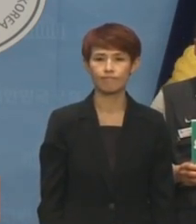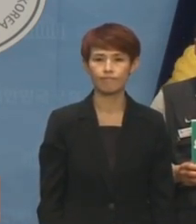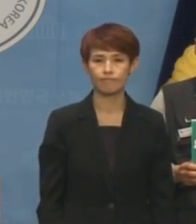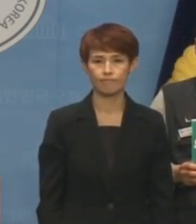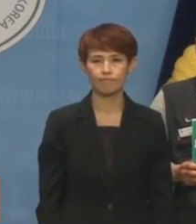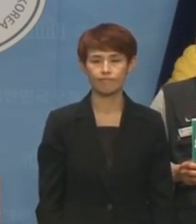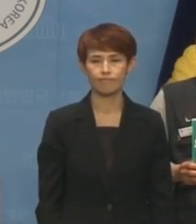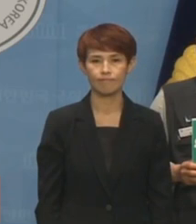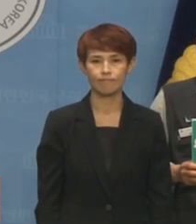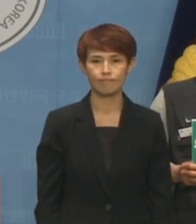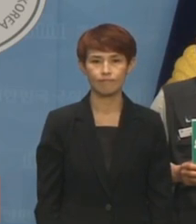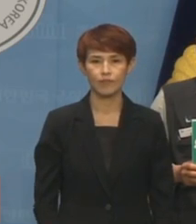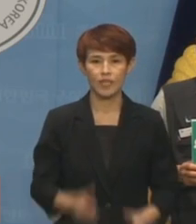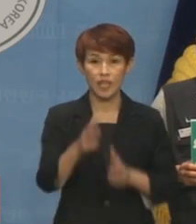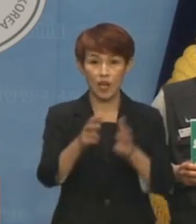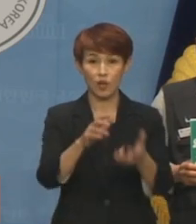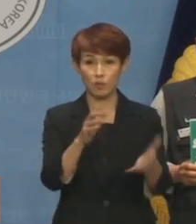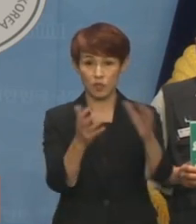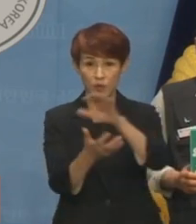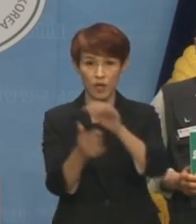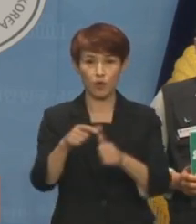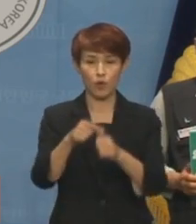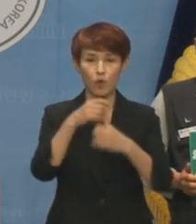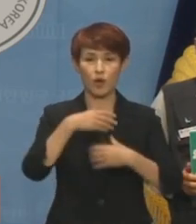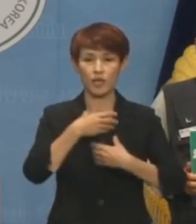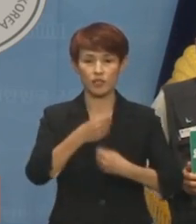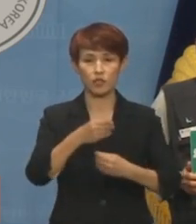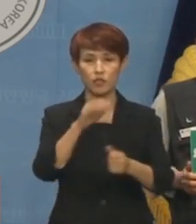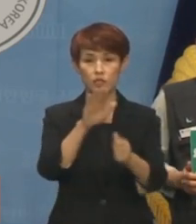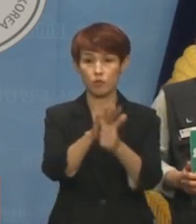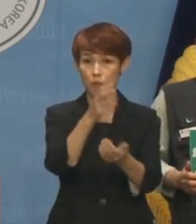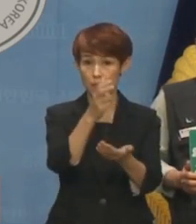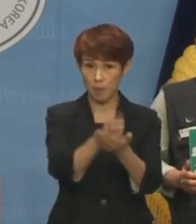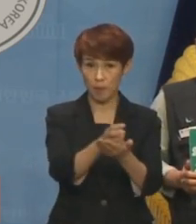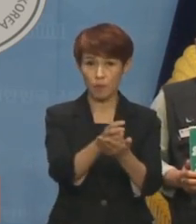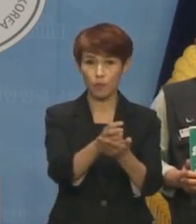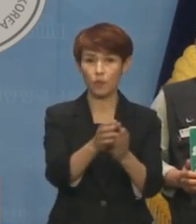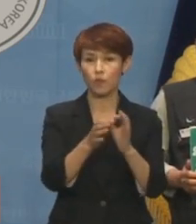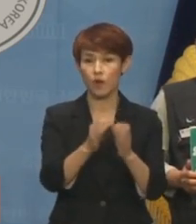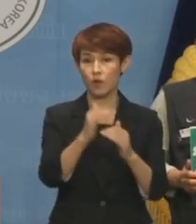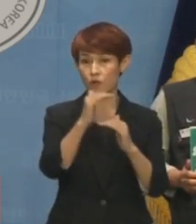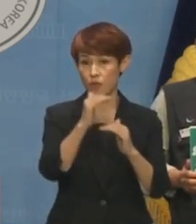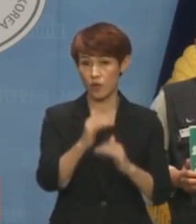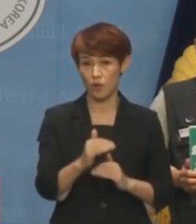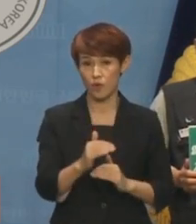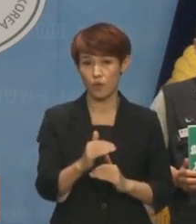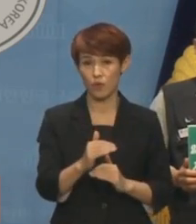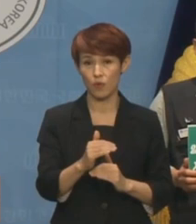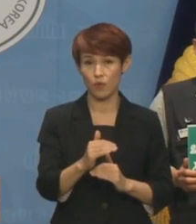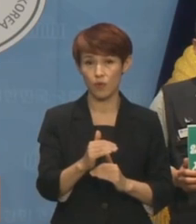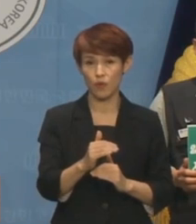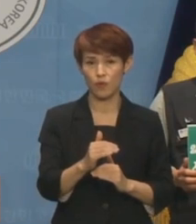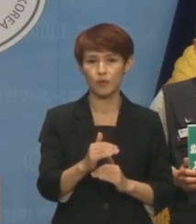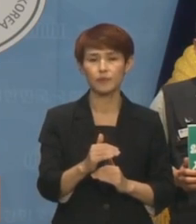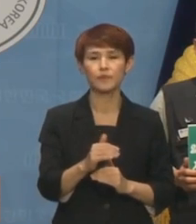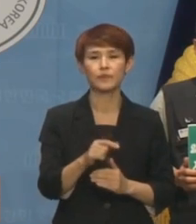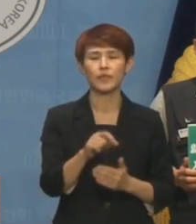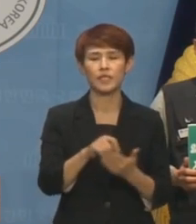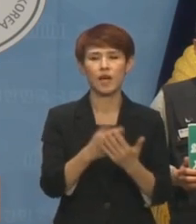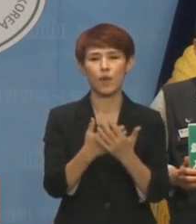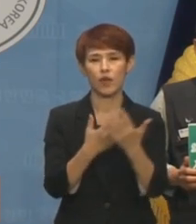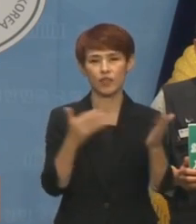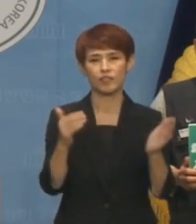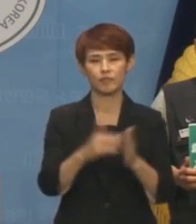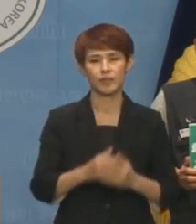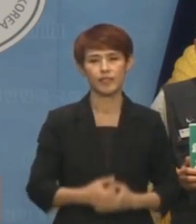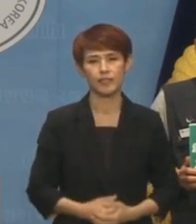네, 산업전환 고용안전지원법 및 유관 시행령 개정안 대응에 따른